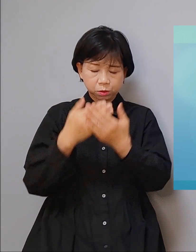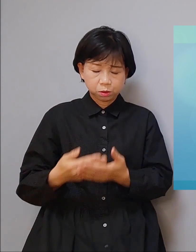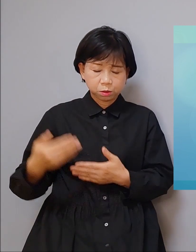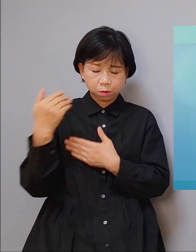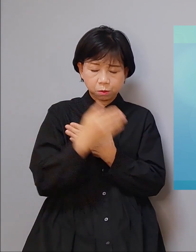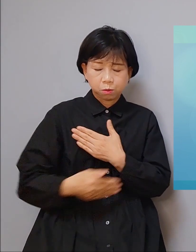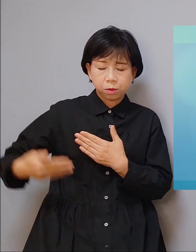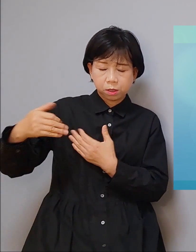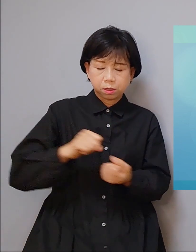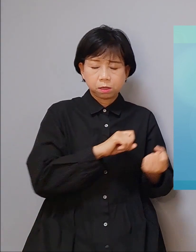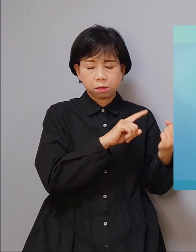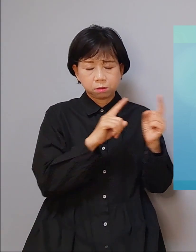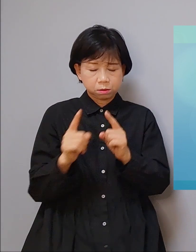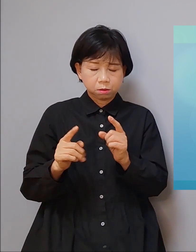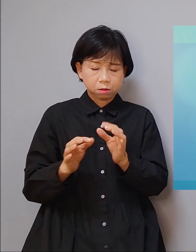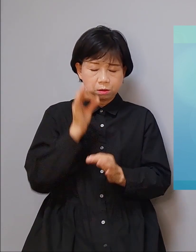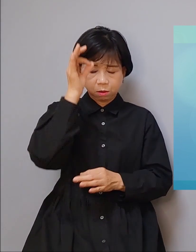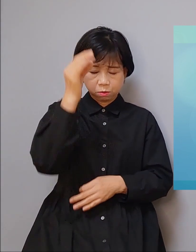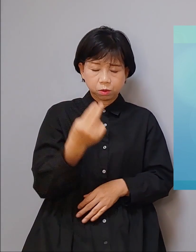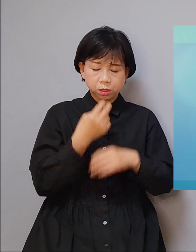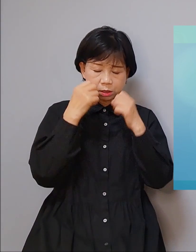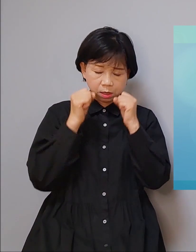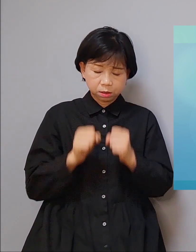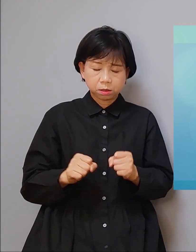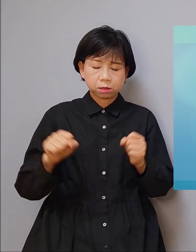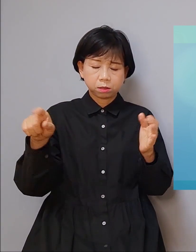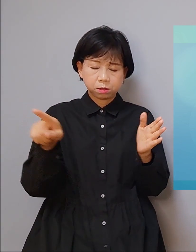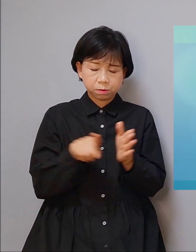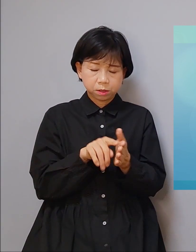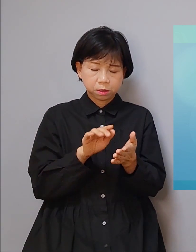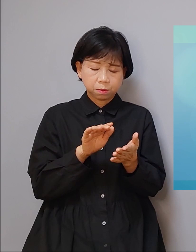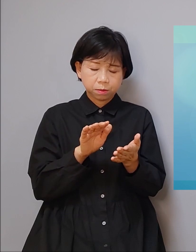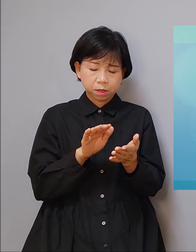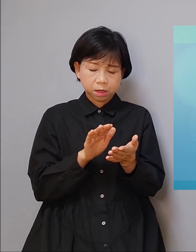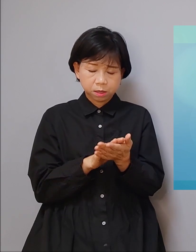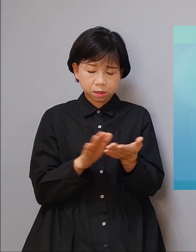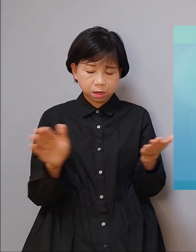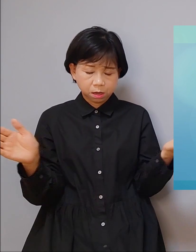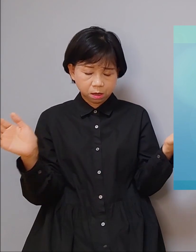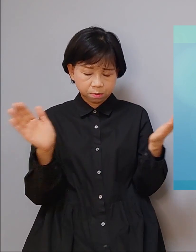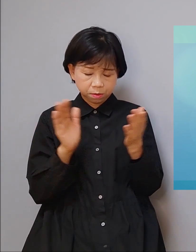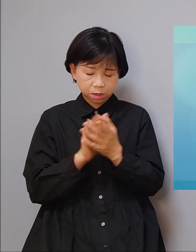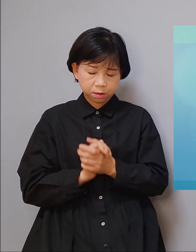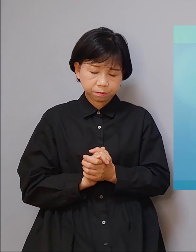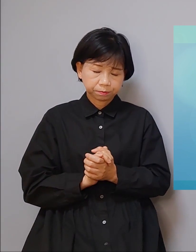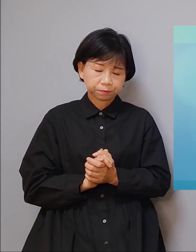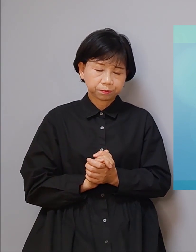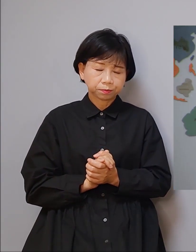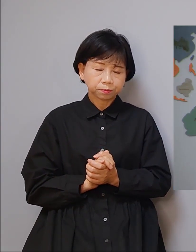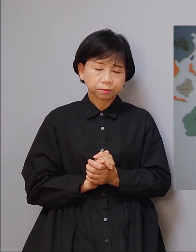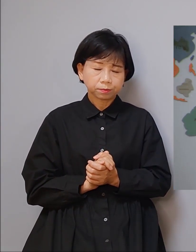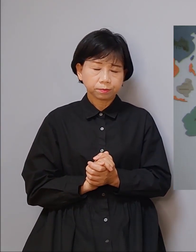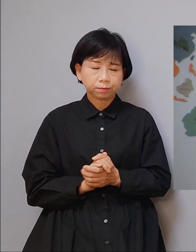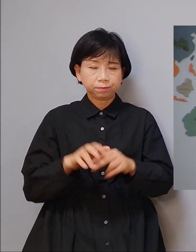것과 몸이 다시 사는 것과 영원히 사는 것을 믿사옵나이다.